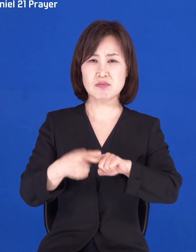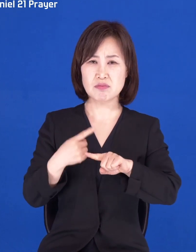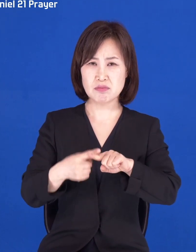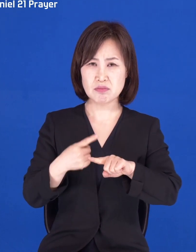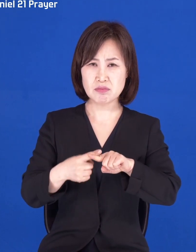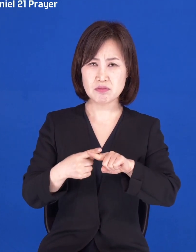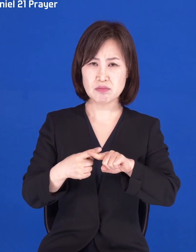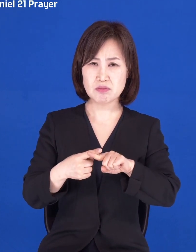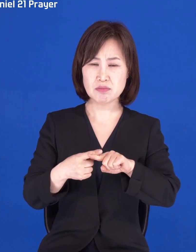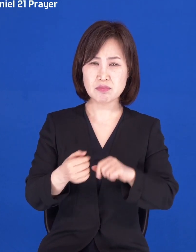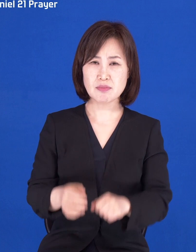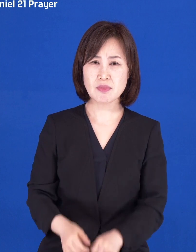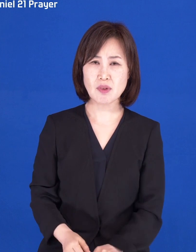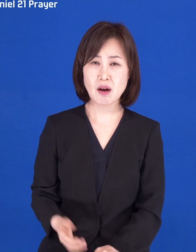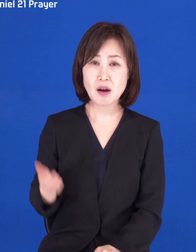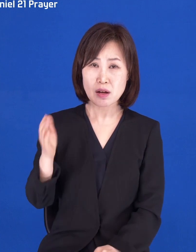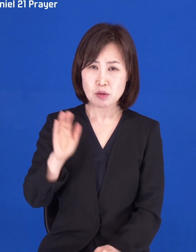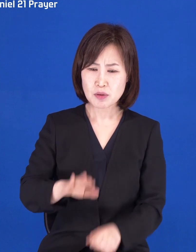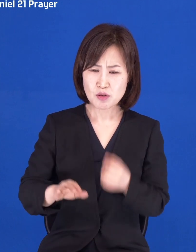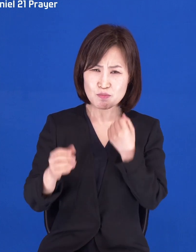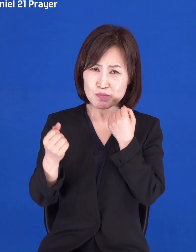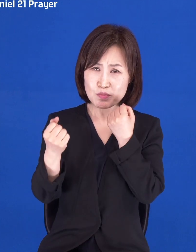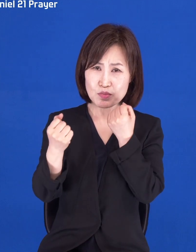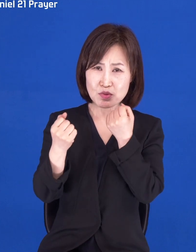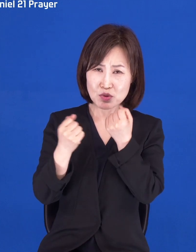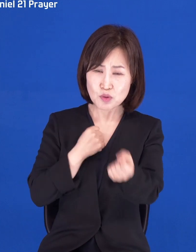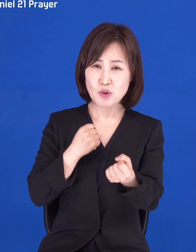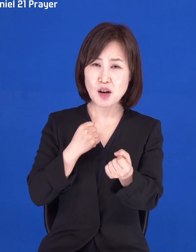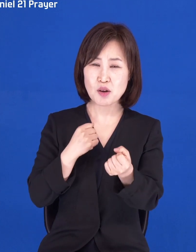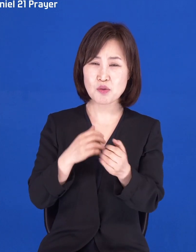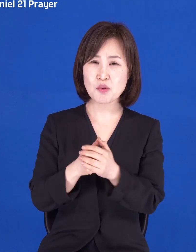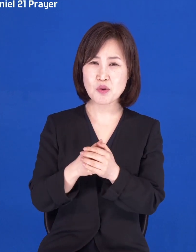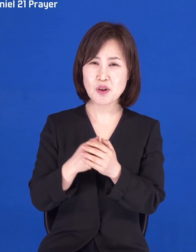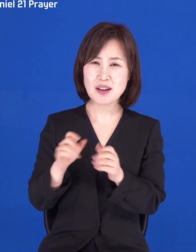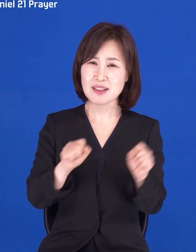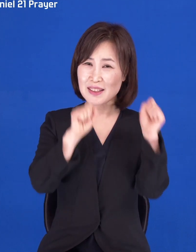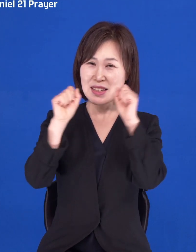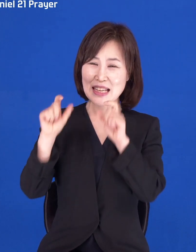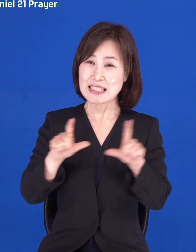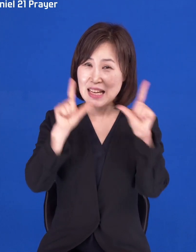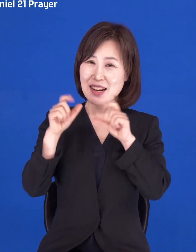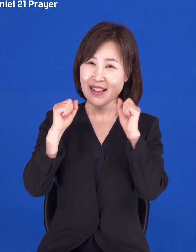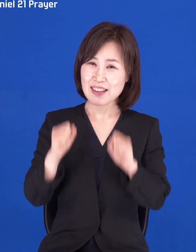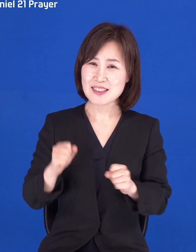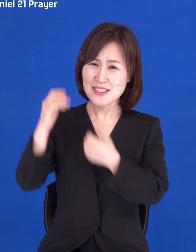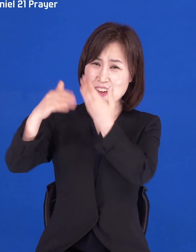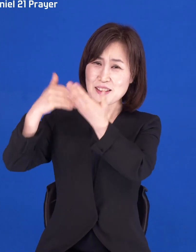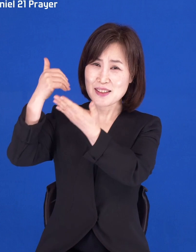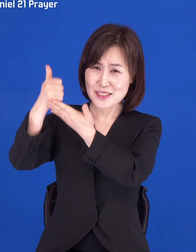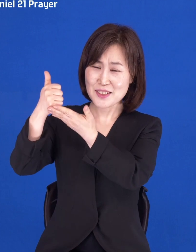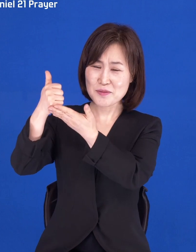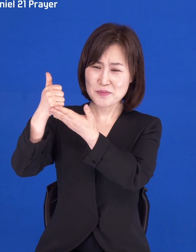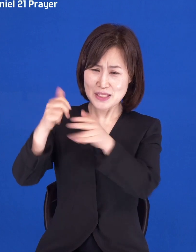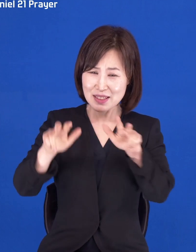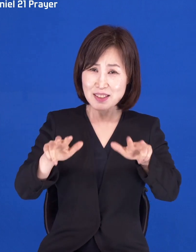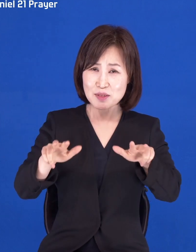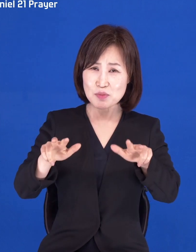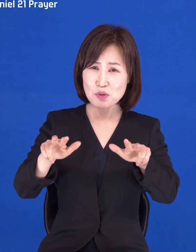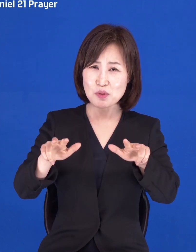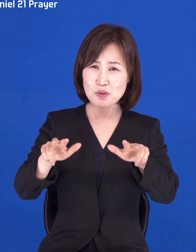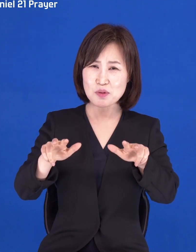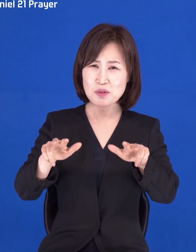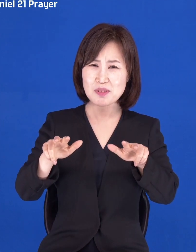그런데 그럼에도 불구하고 살아계신 우리 하나님은요, 지금 이 순간도